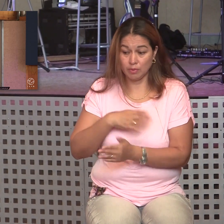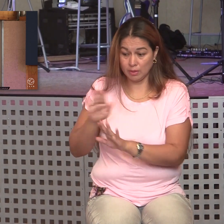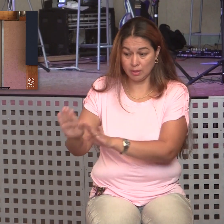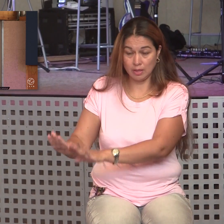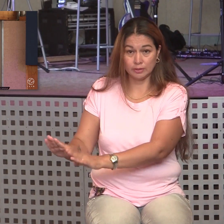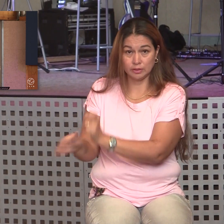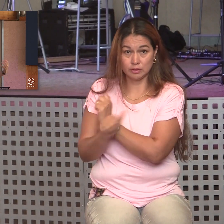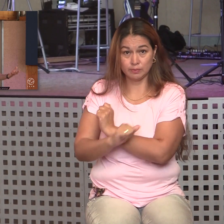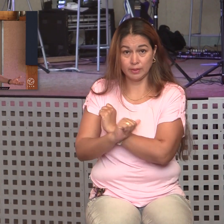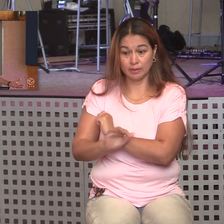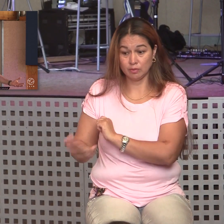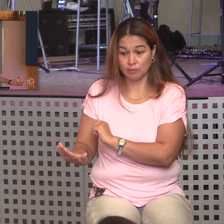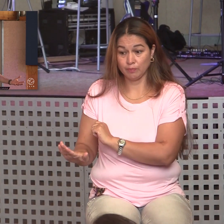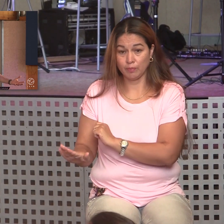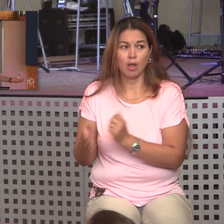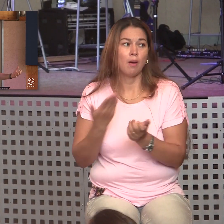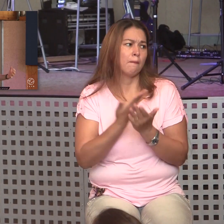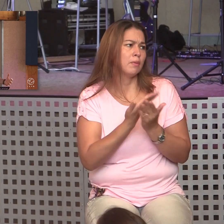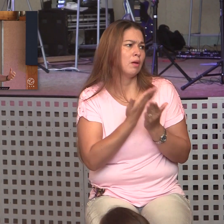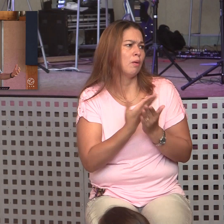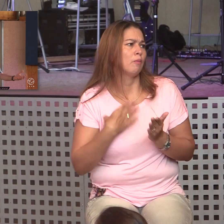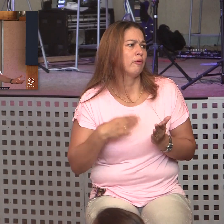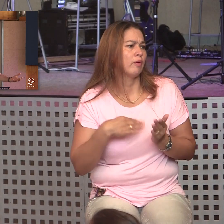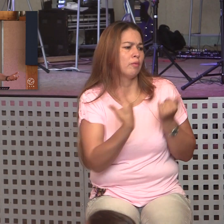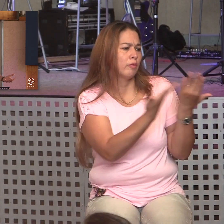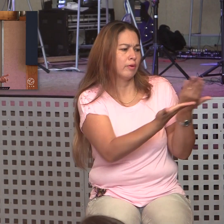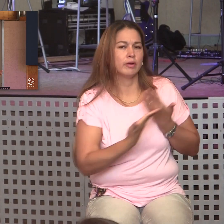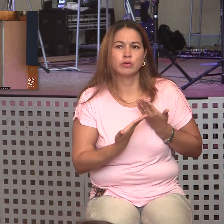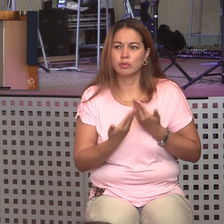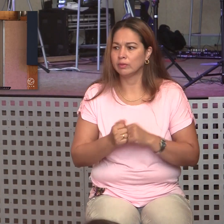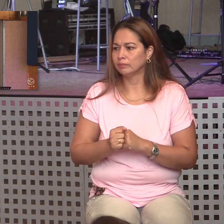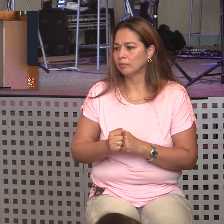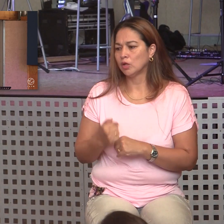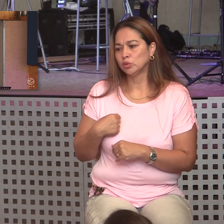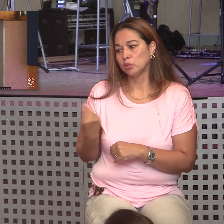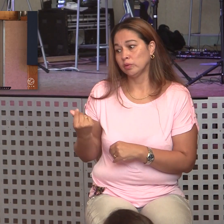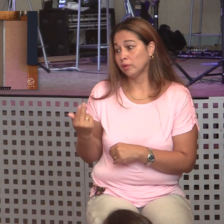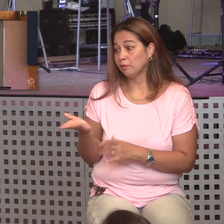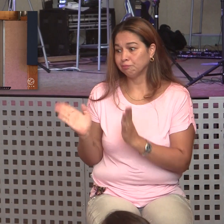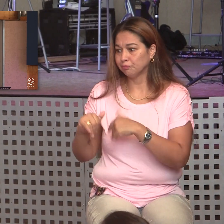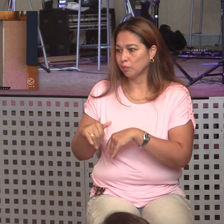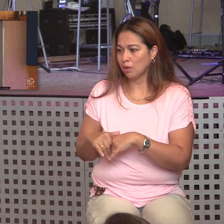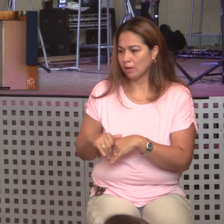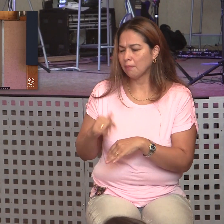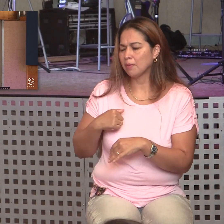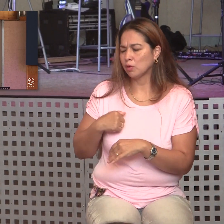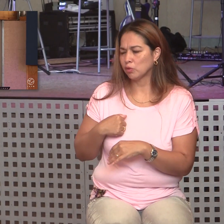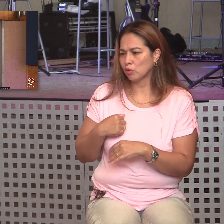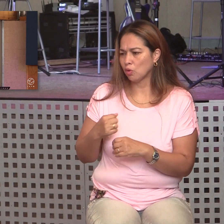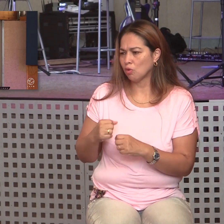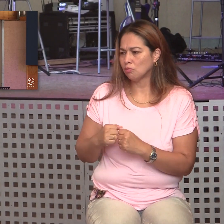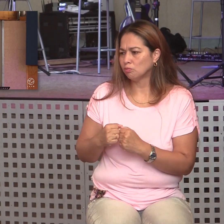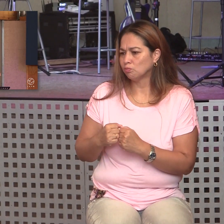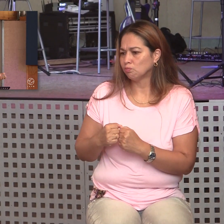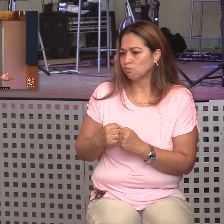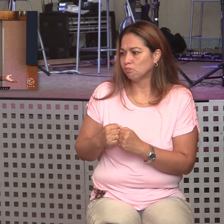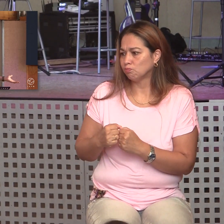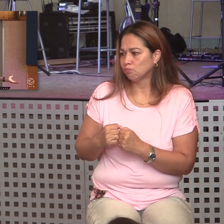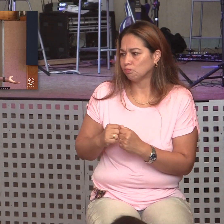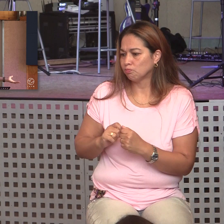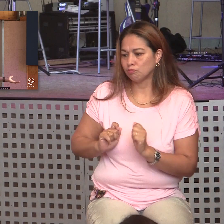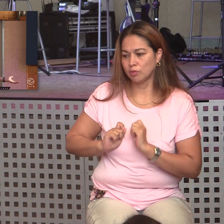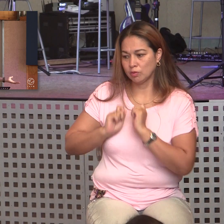plata, pero lo que tengo te doy. En el nombre de Jesucristo, levántate y anda. Y este